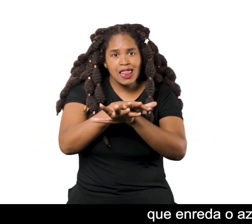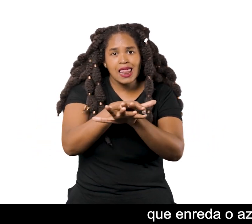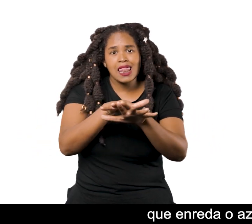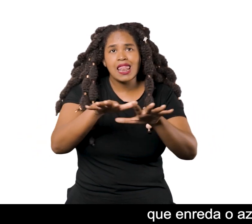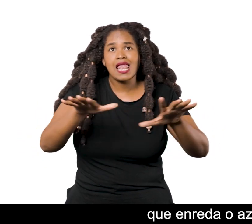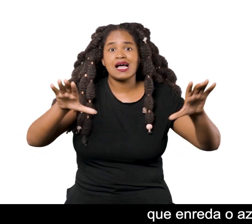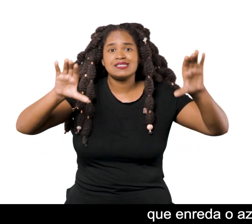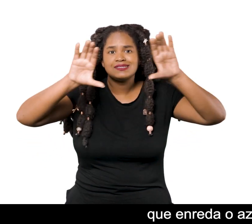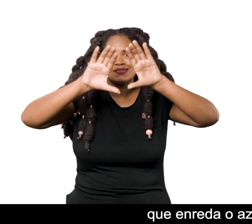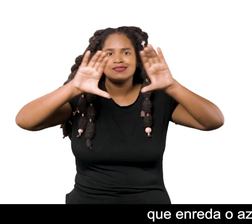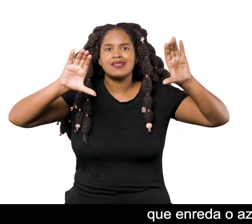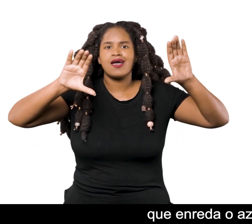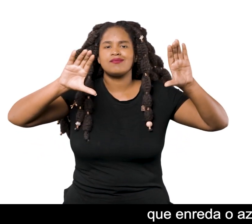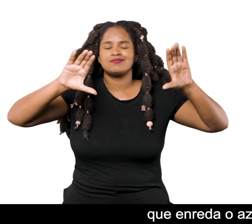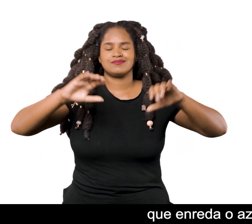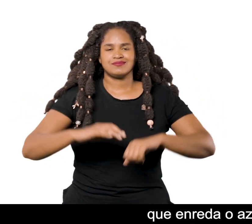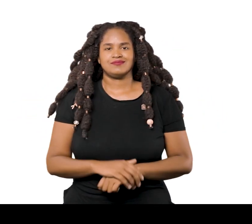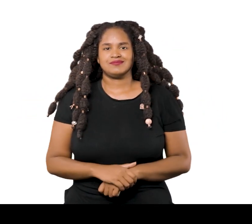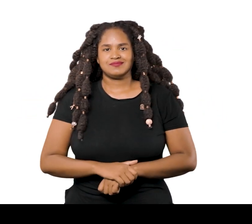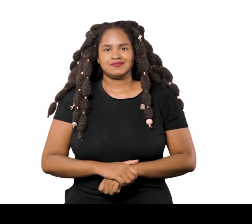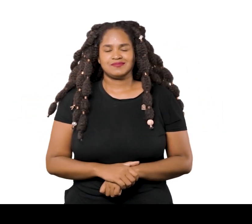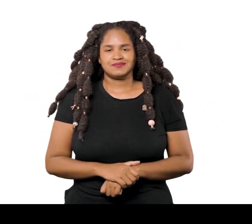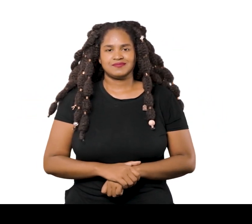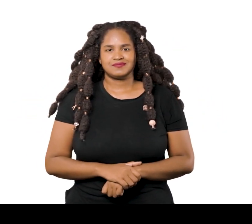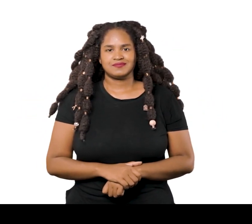azul esverdeado do céu nesta obra.